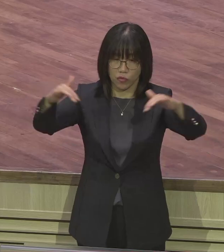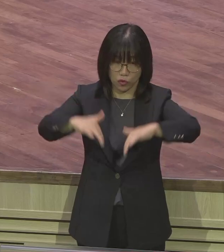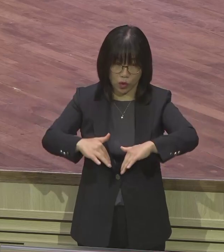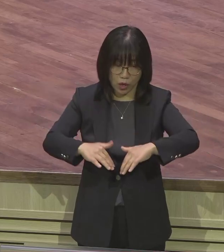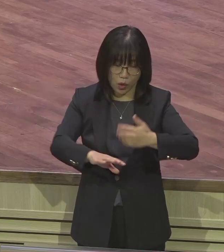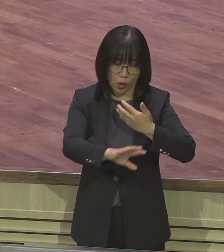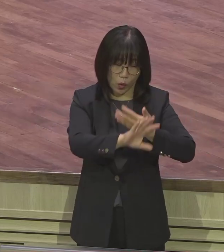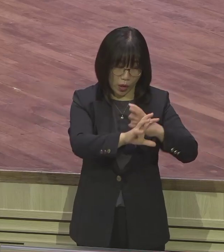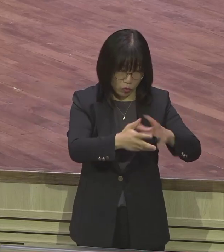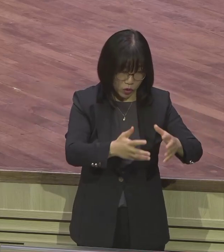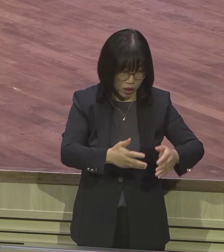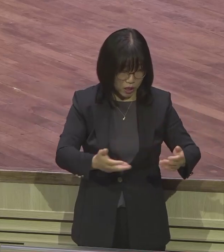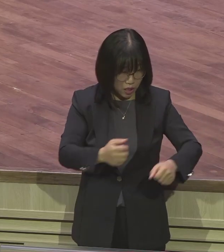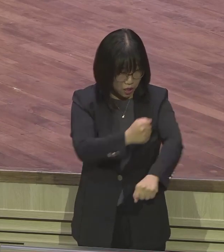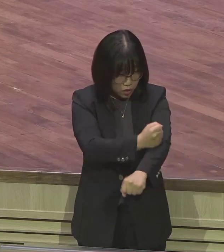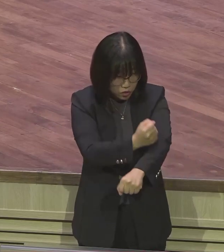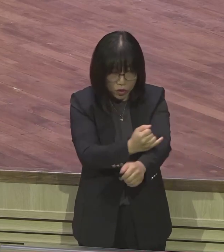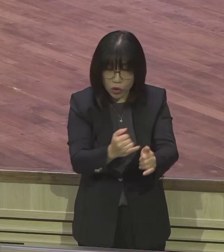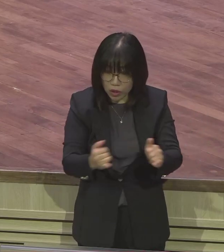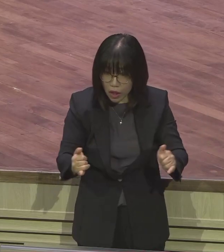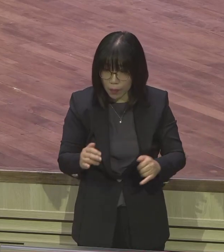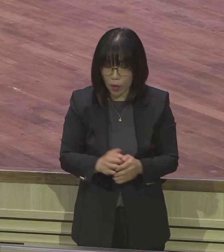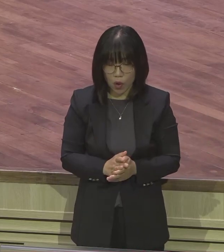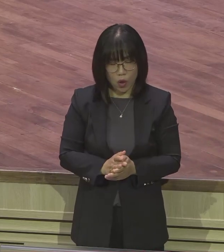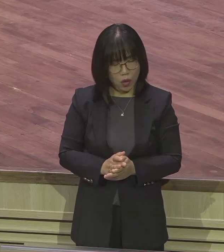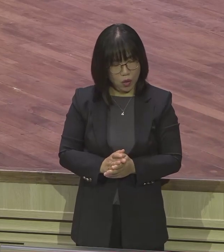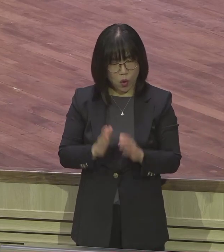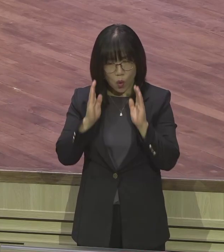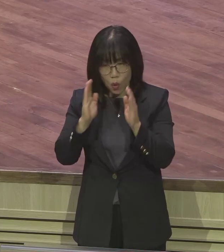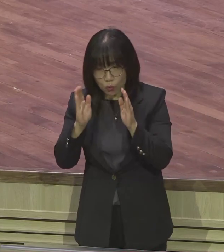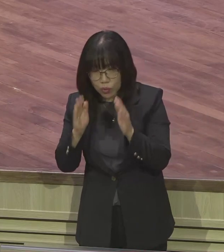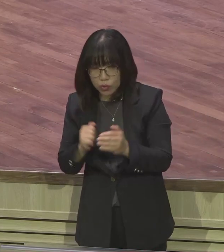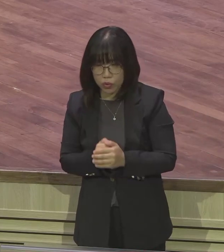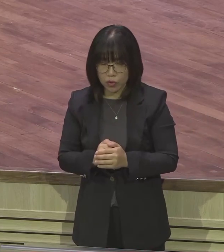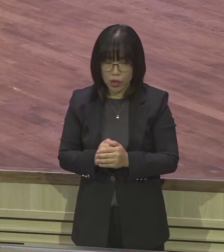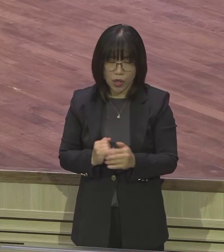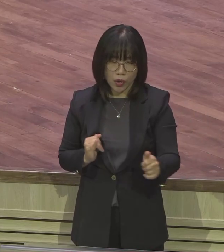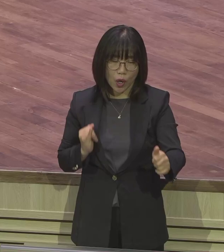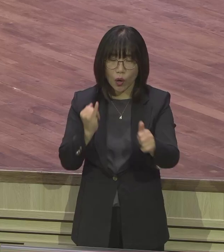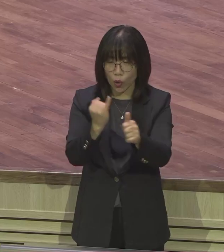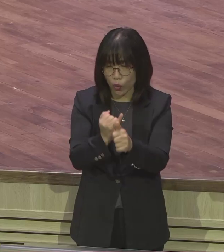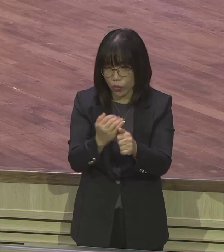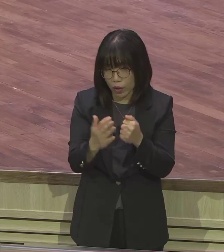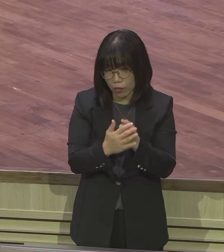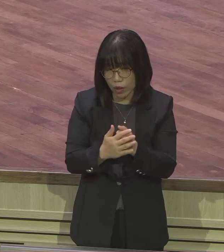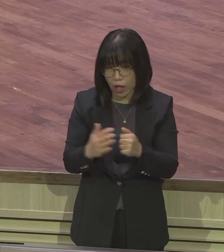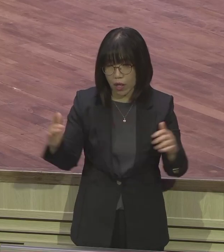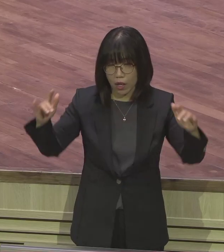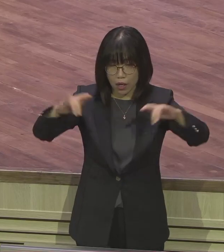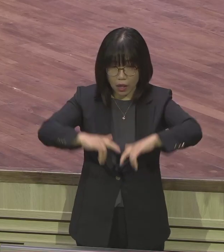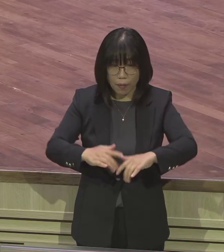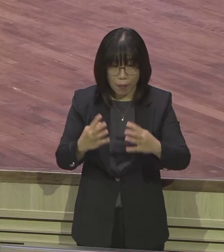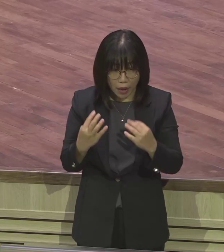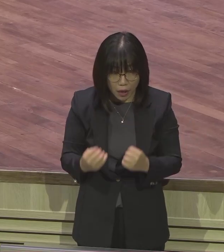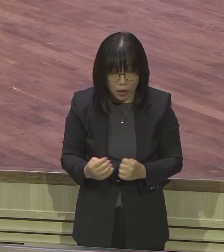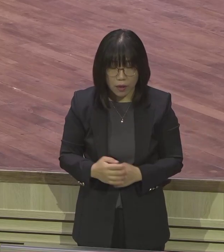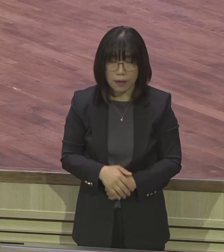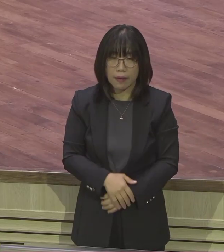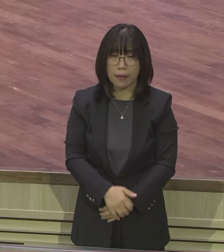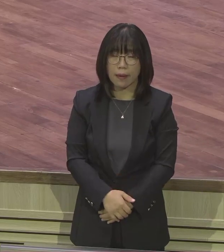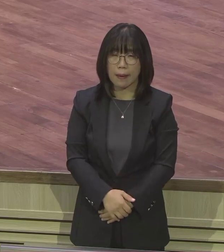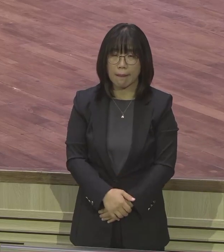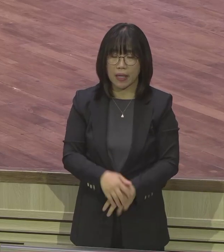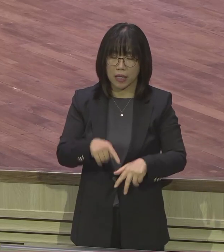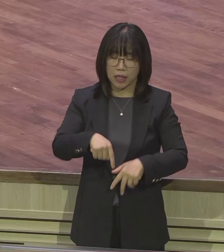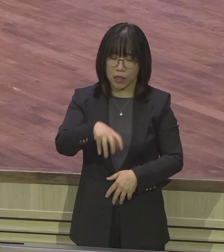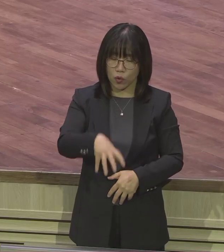외국인 근로자, 결혼 이민자, 유학생, 다문화 가정들 국내 다문화의 사역이 황금 의장이